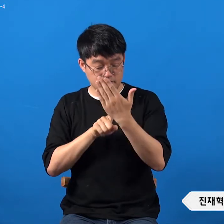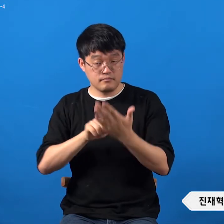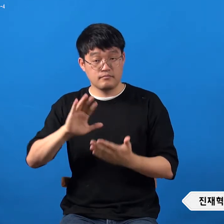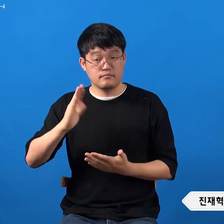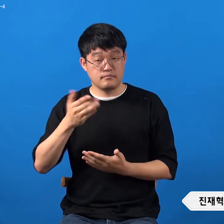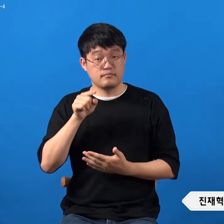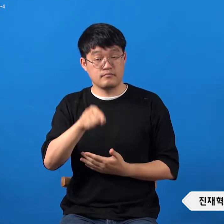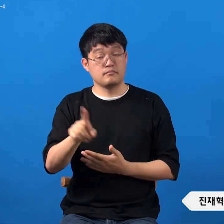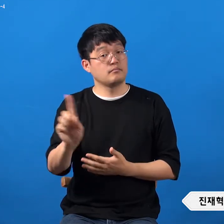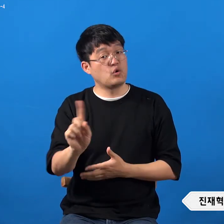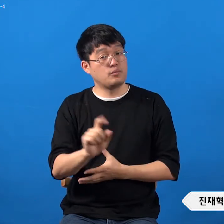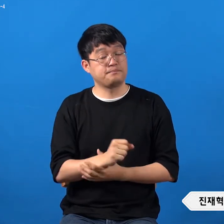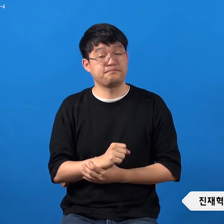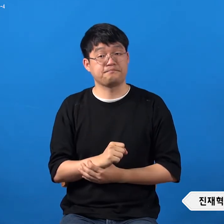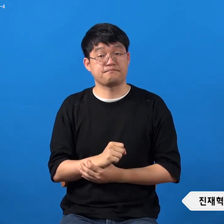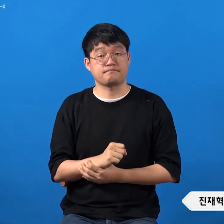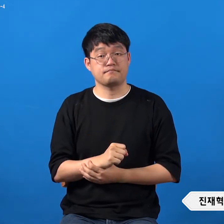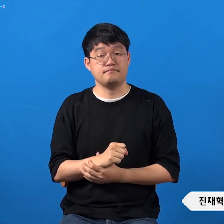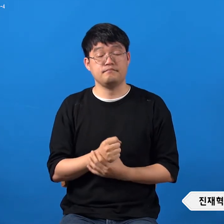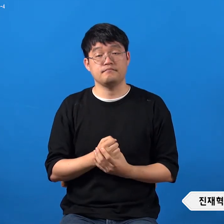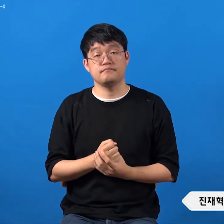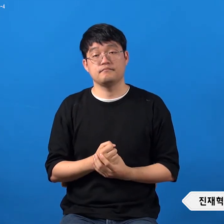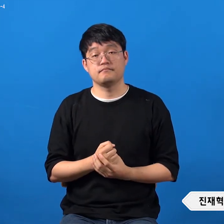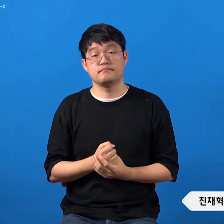생각되어집니다. 그것은